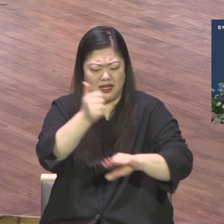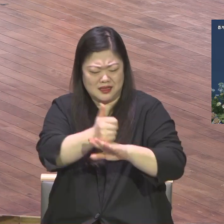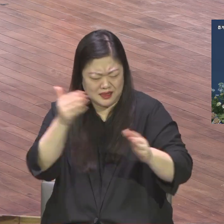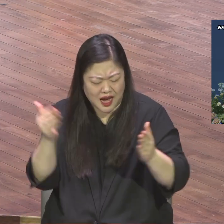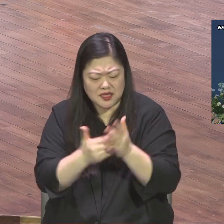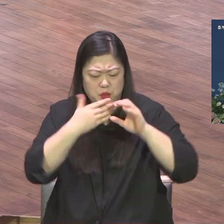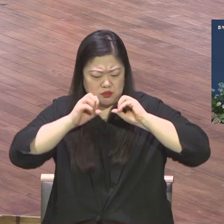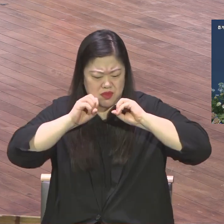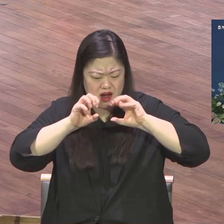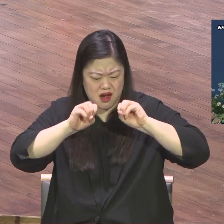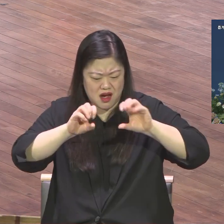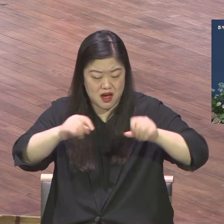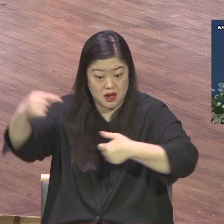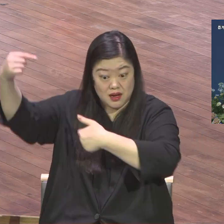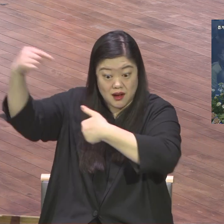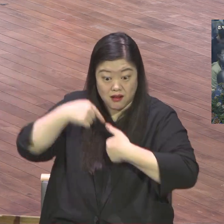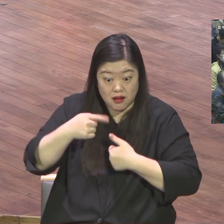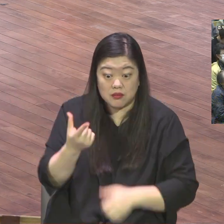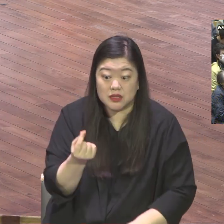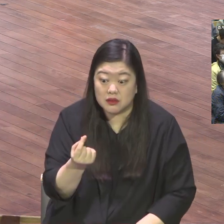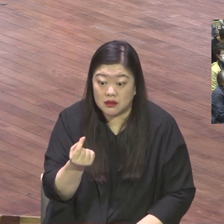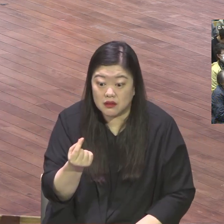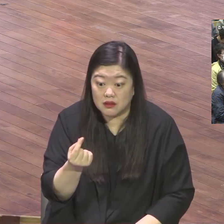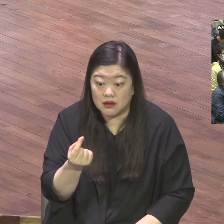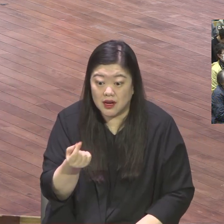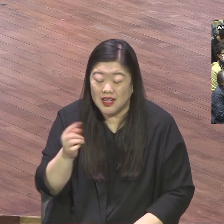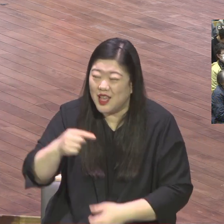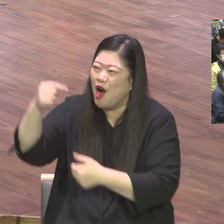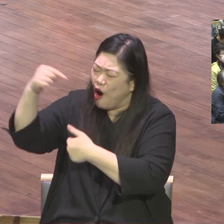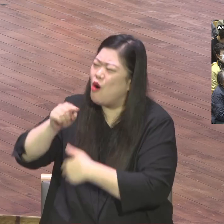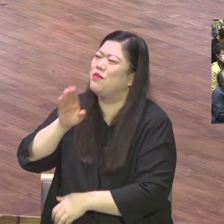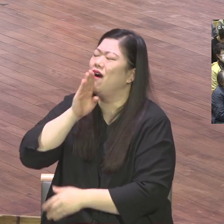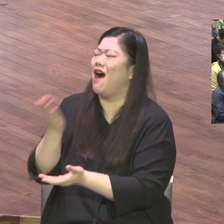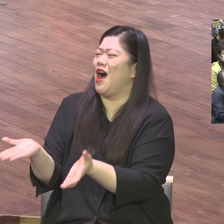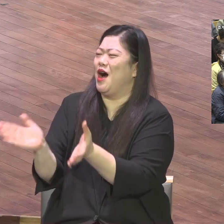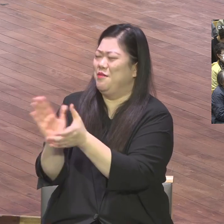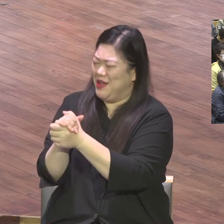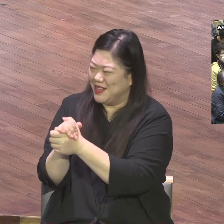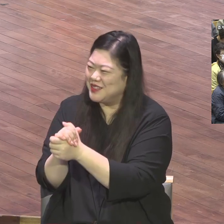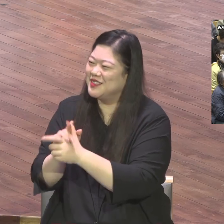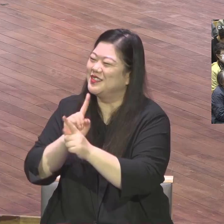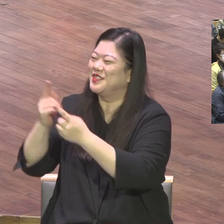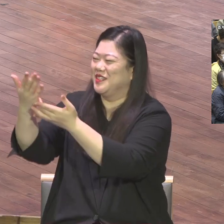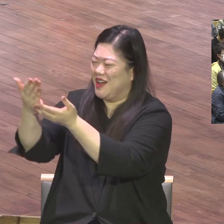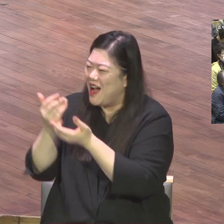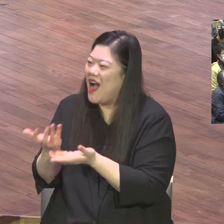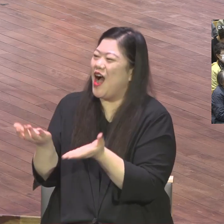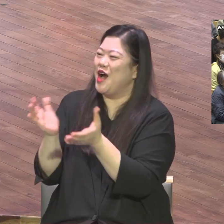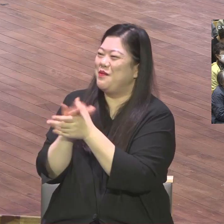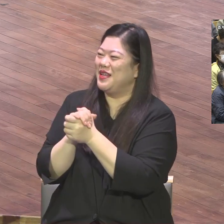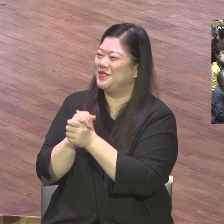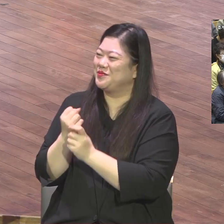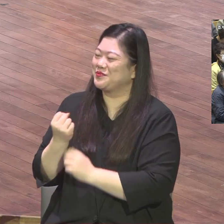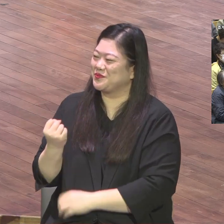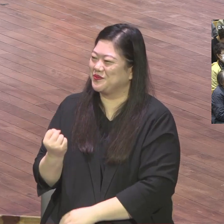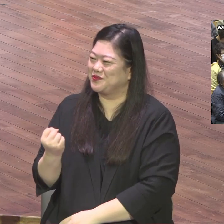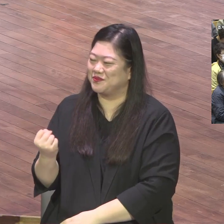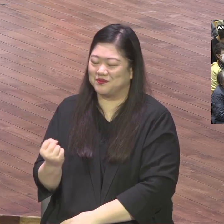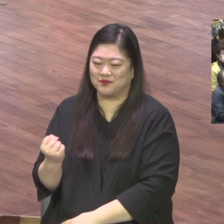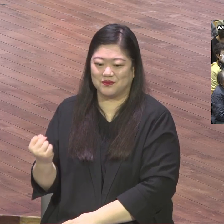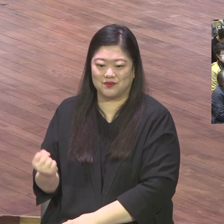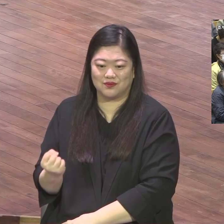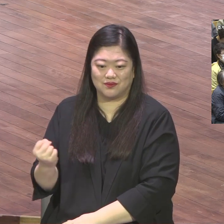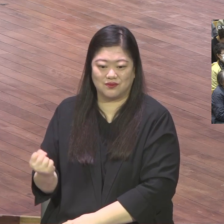것을 성경적 신앙생활이라 그래요. 사용하셔야 돼요. 내 감정으로 사용하지 말고